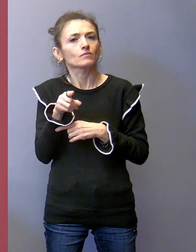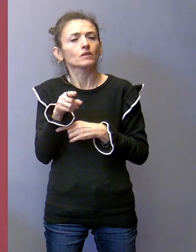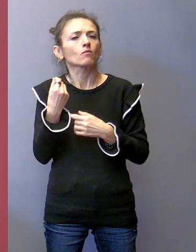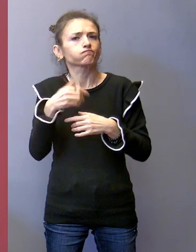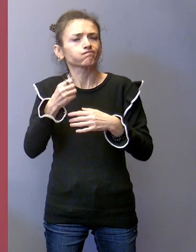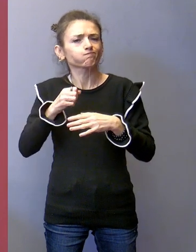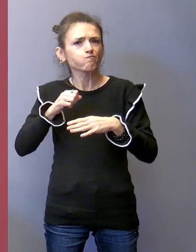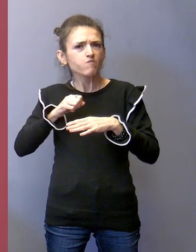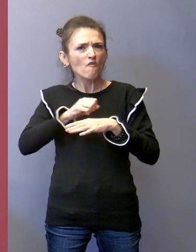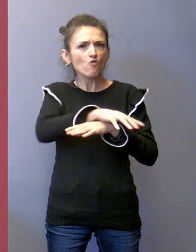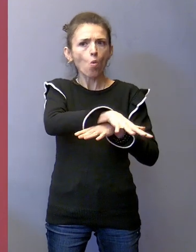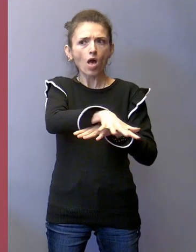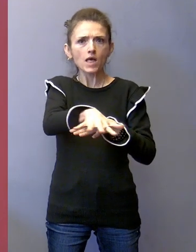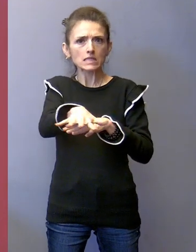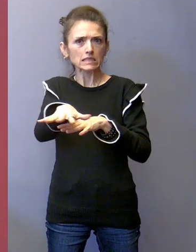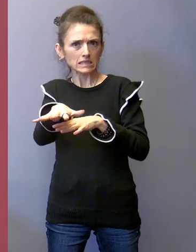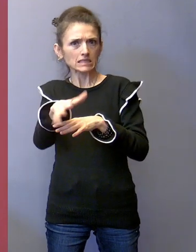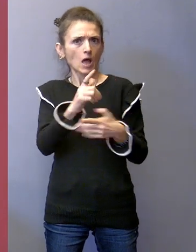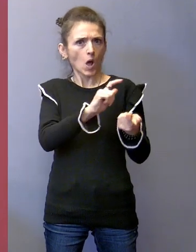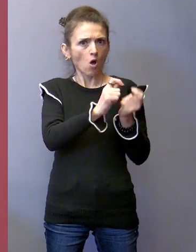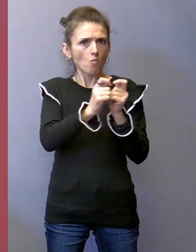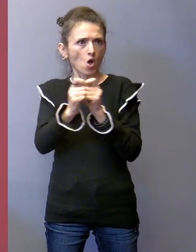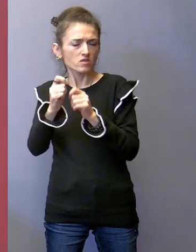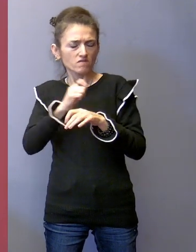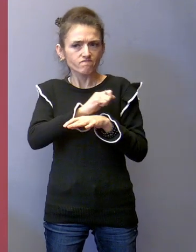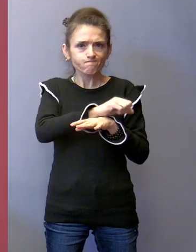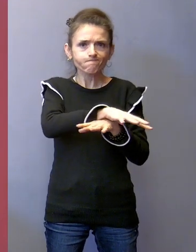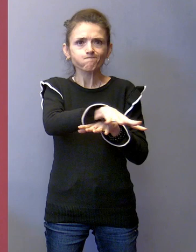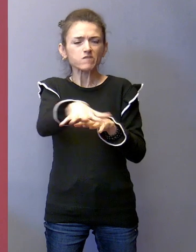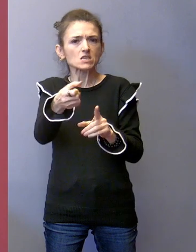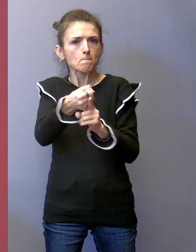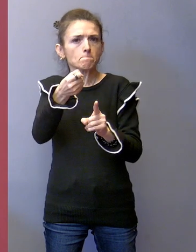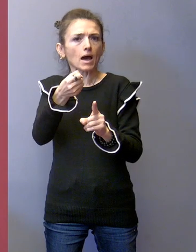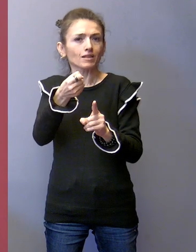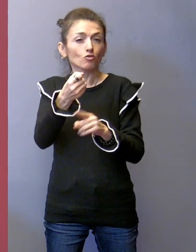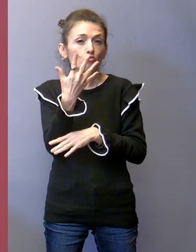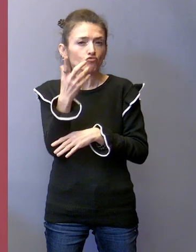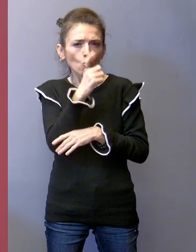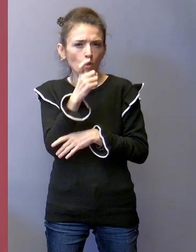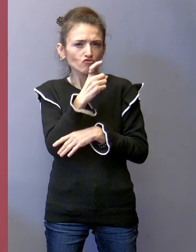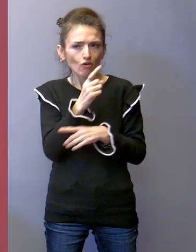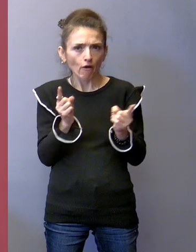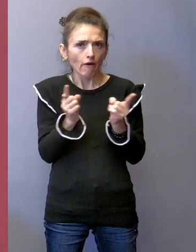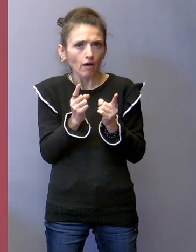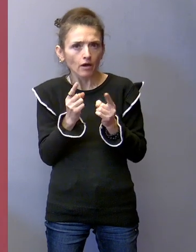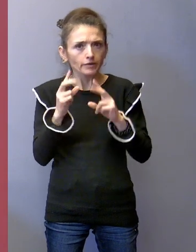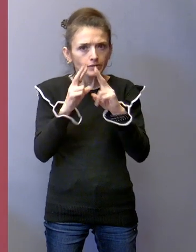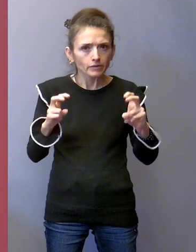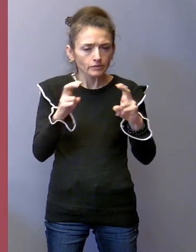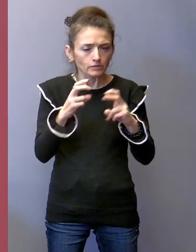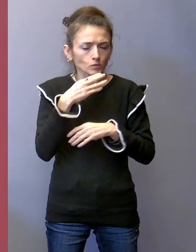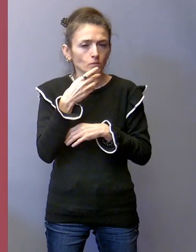invasiva di queste modifiche cinque giorni sono oggettivamente pochi per una disabile secondo motivo motivo